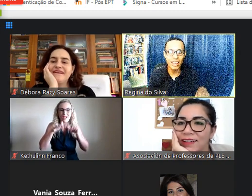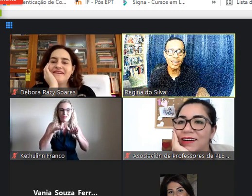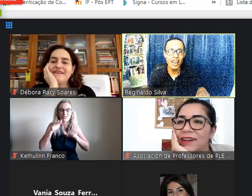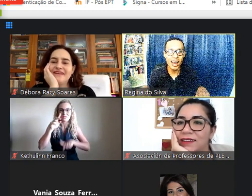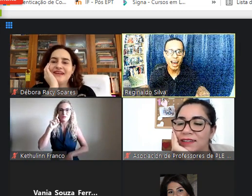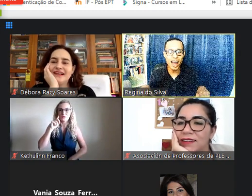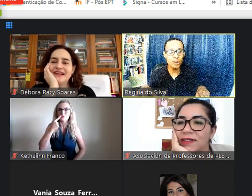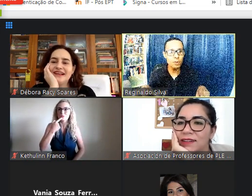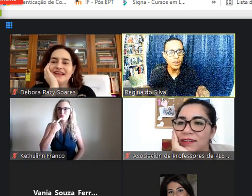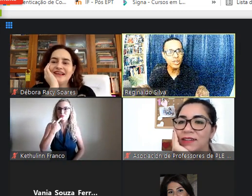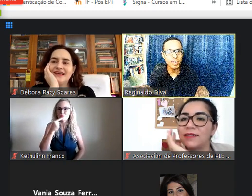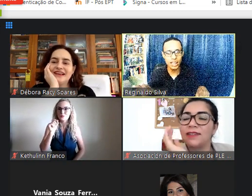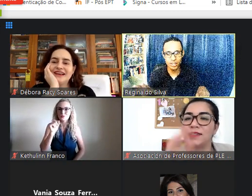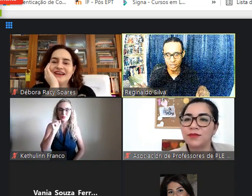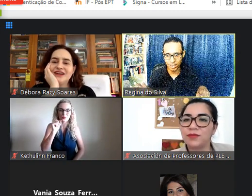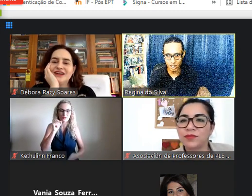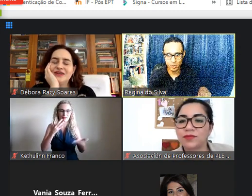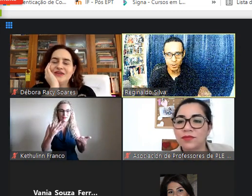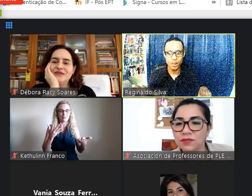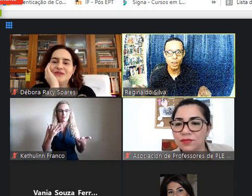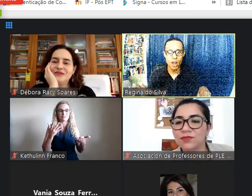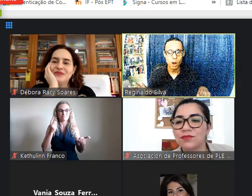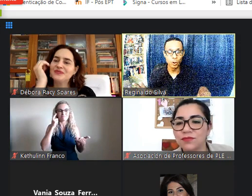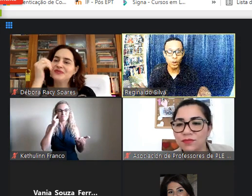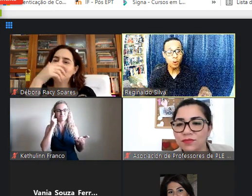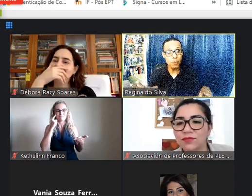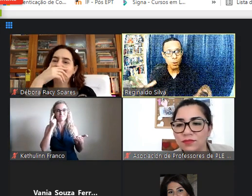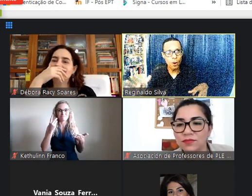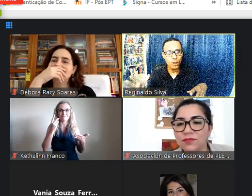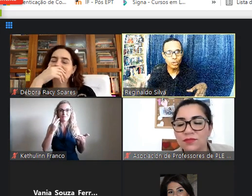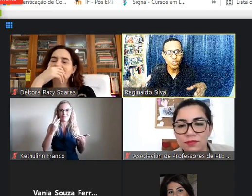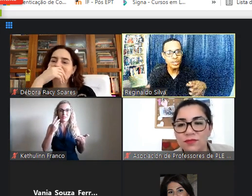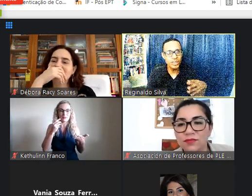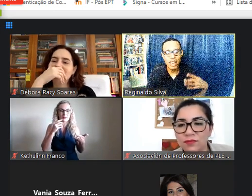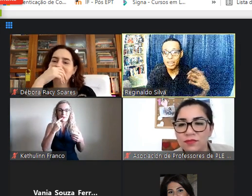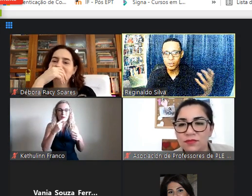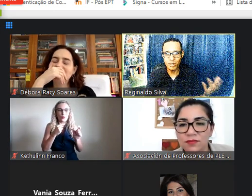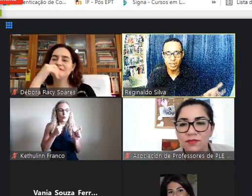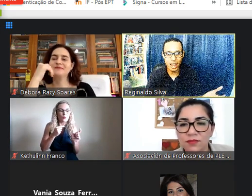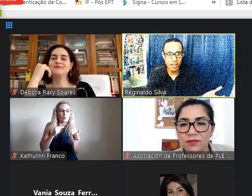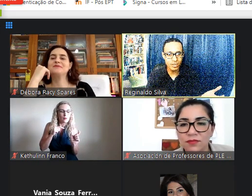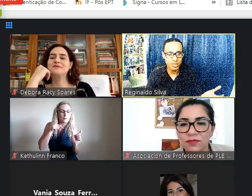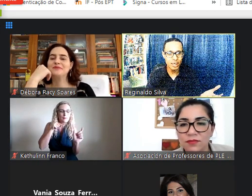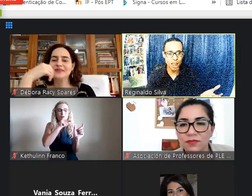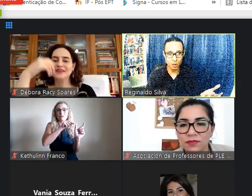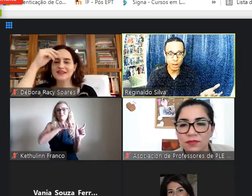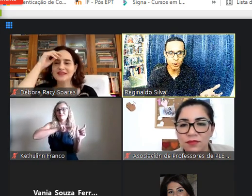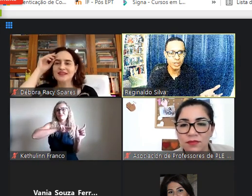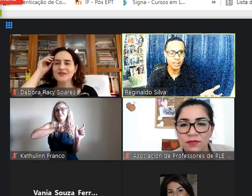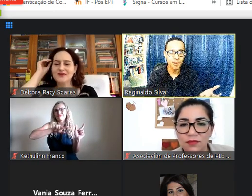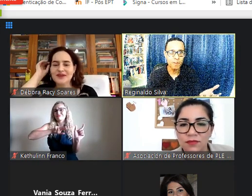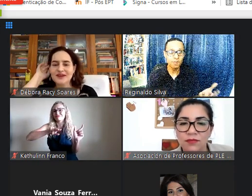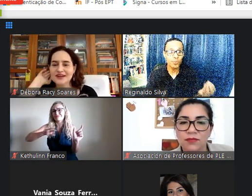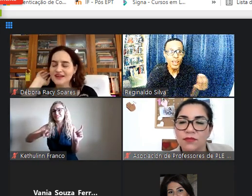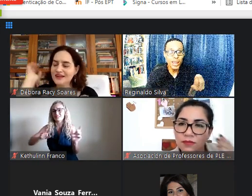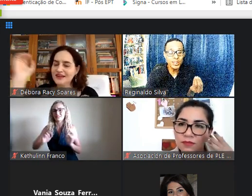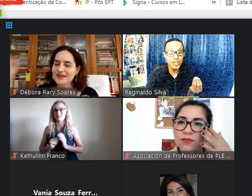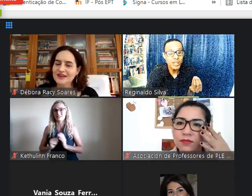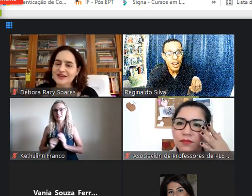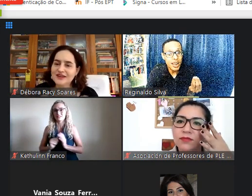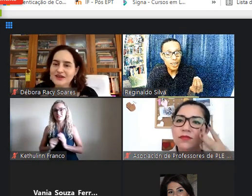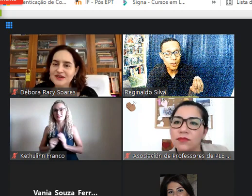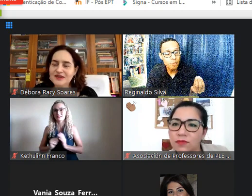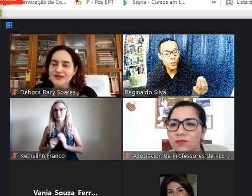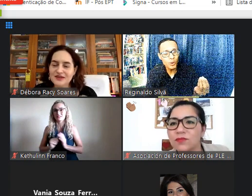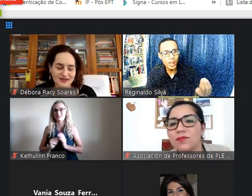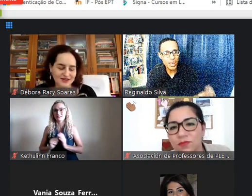Entra-se aí a complexidade de ensino. Porque o propósito de ensinar a língua de sinais é uma coisa. Ensinar